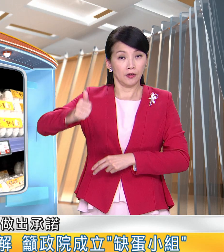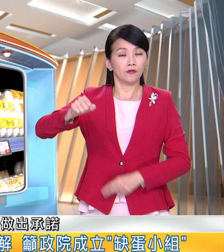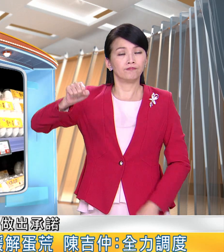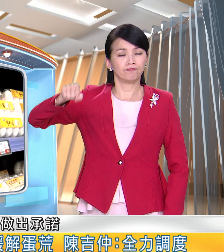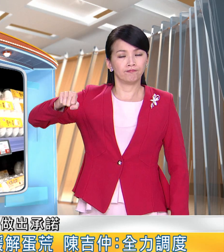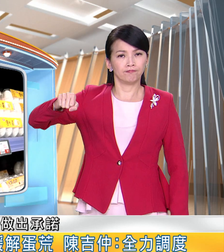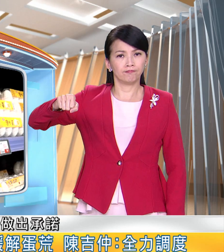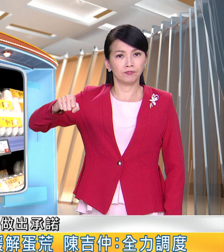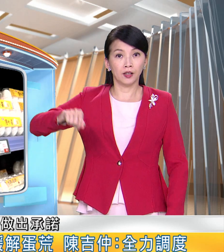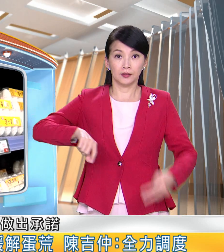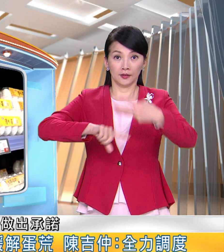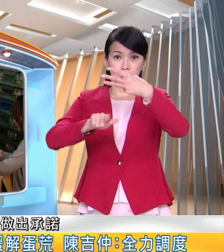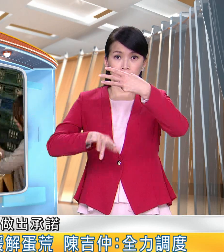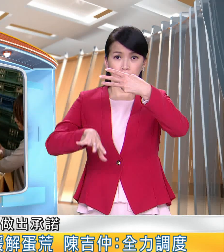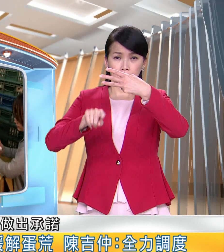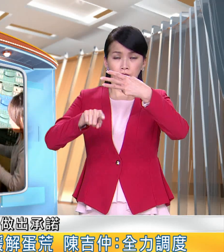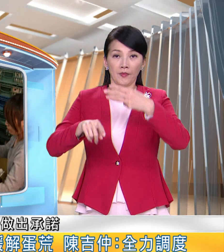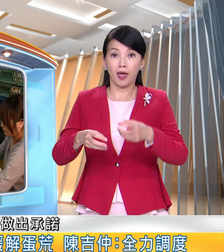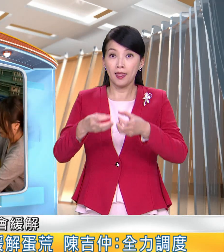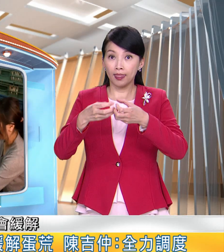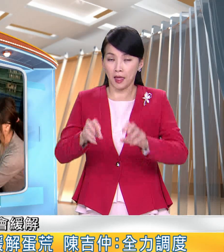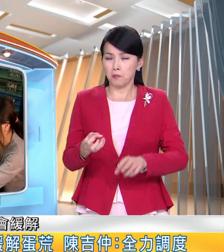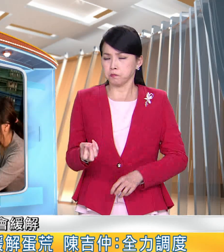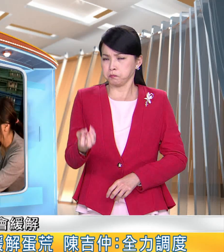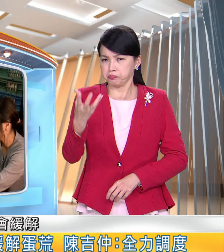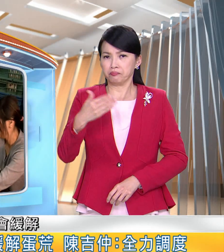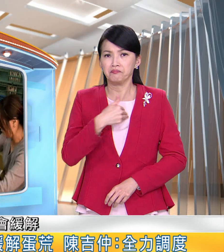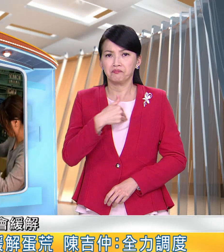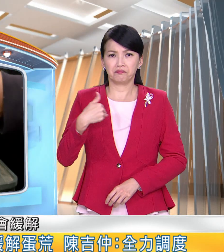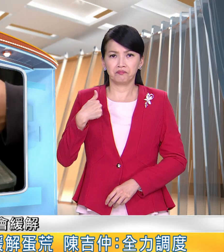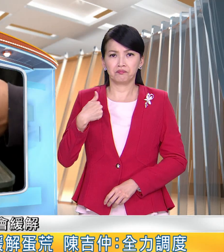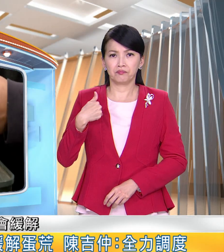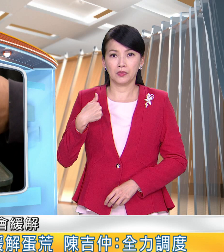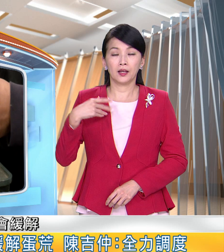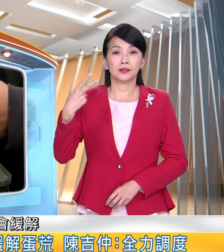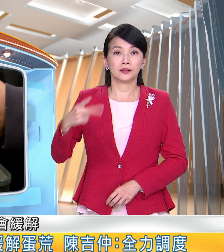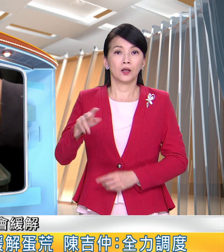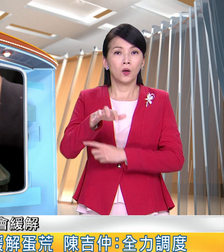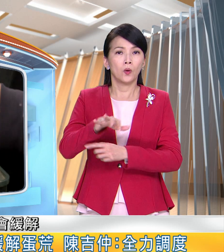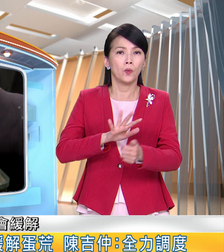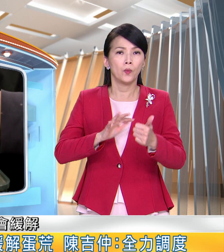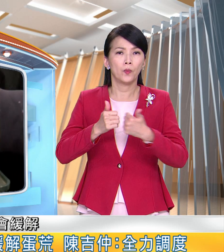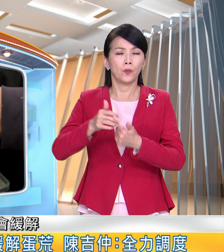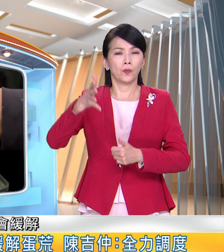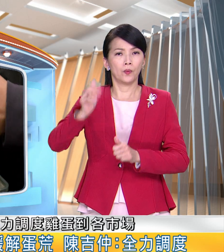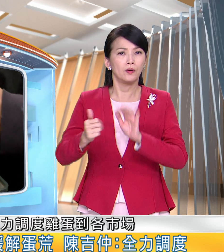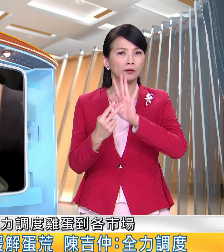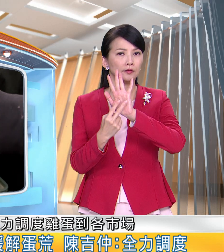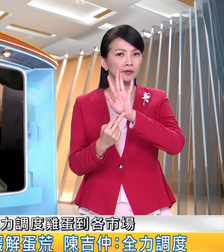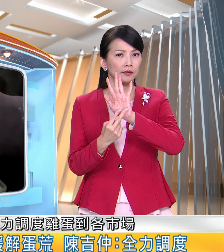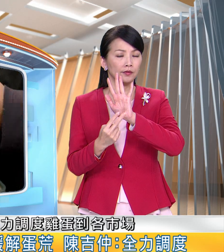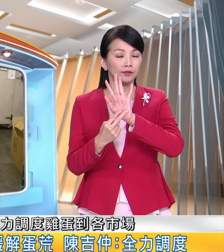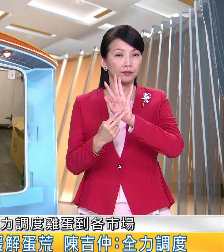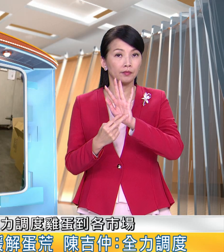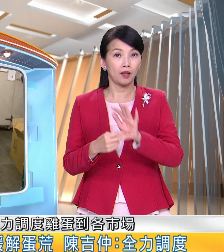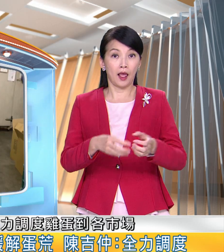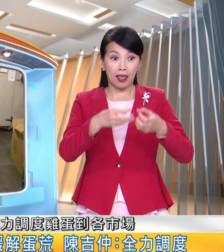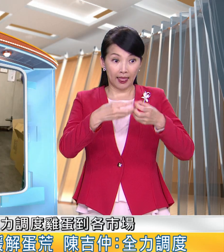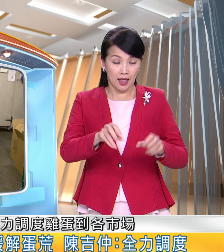陈建仁作出承诺，缺蛋危机三月初会缓解。陈吉仲表示会全